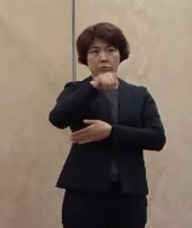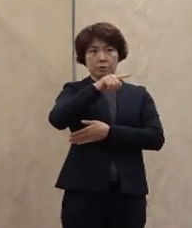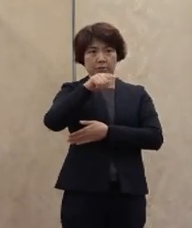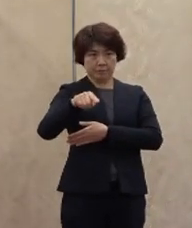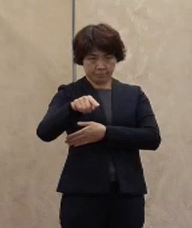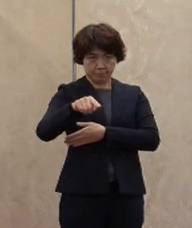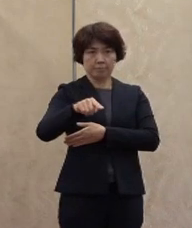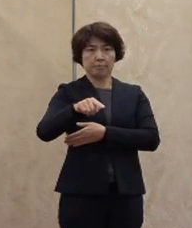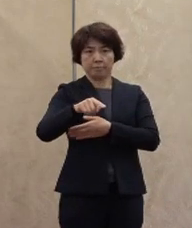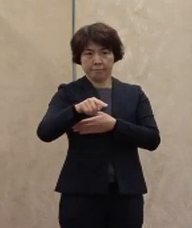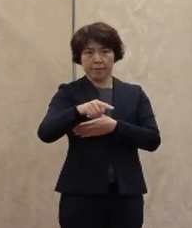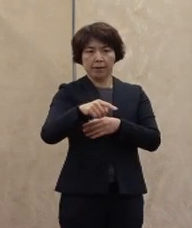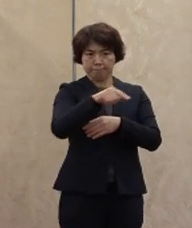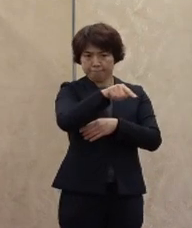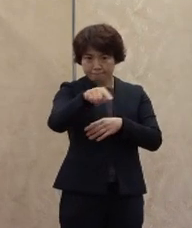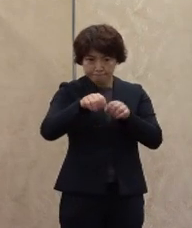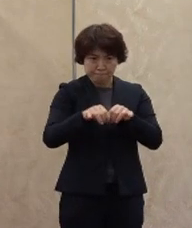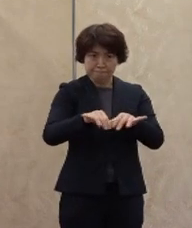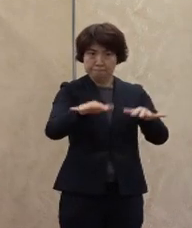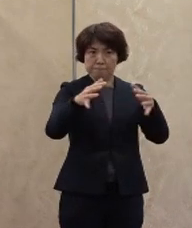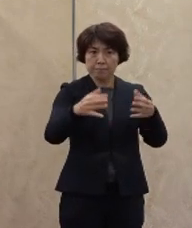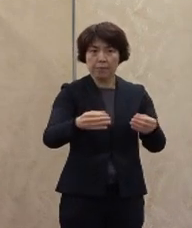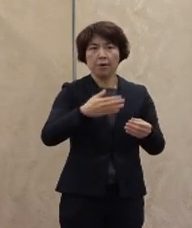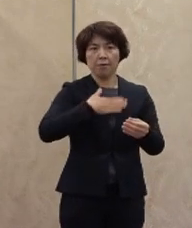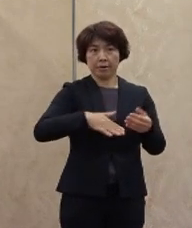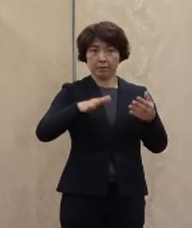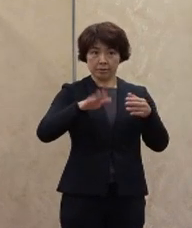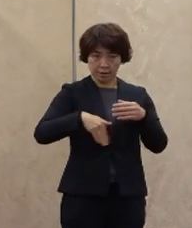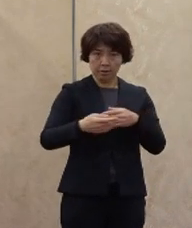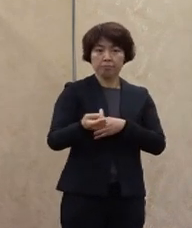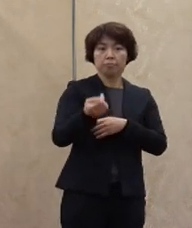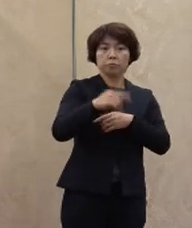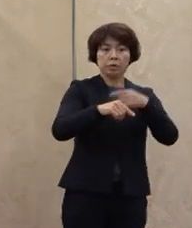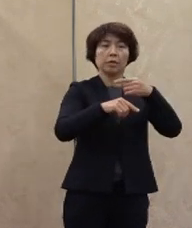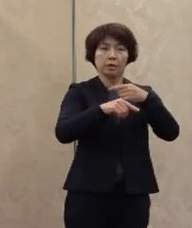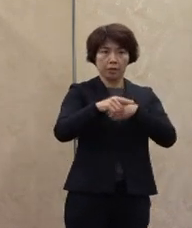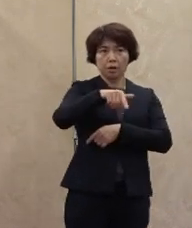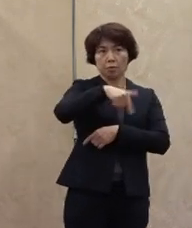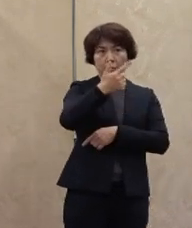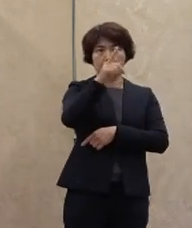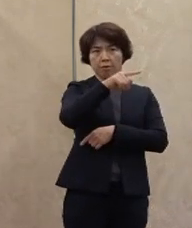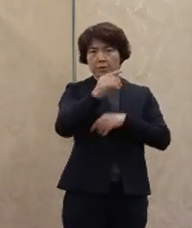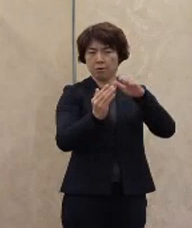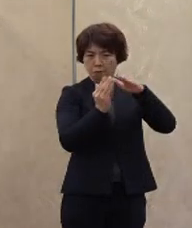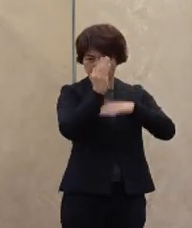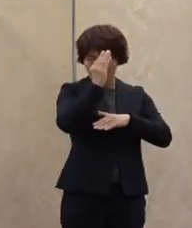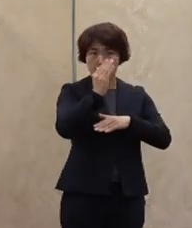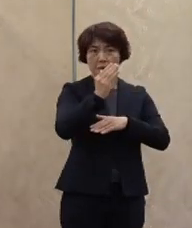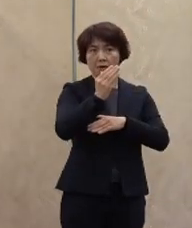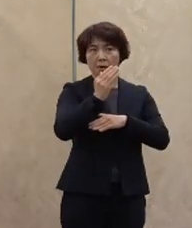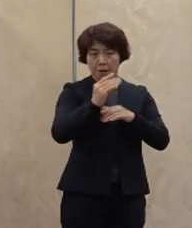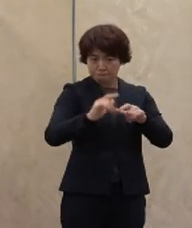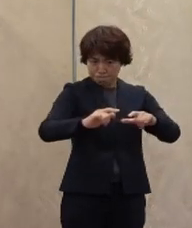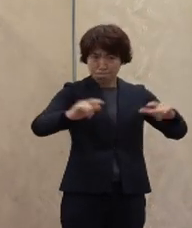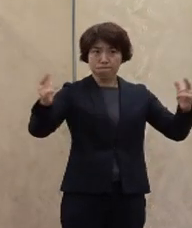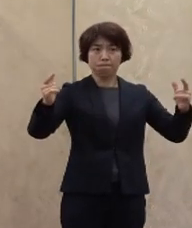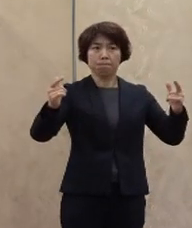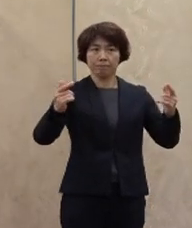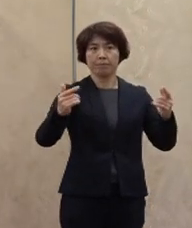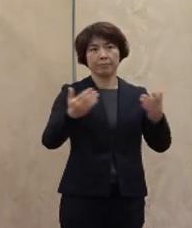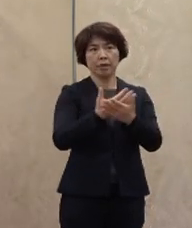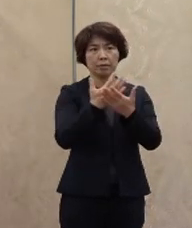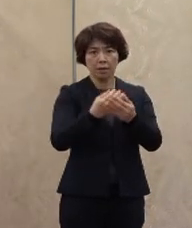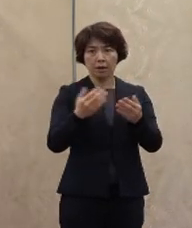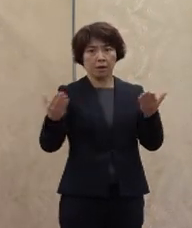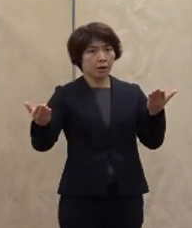方が明らかになったと。そして翌日は600名を超える陽性者の方が明らかになった、約